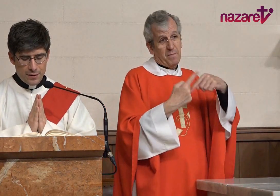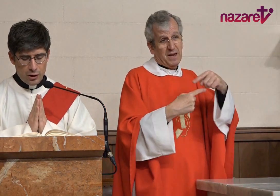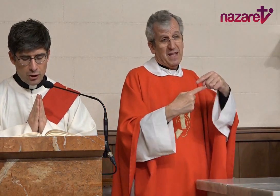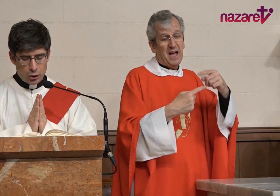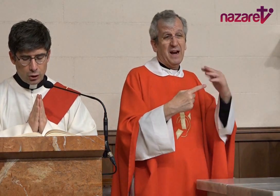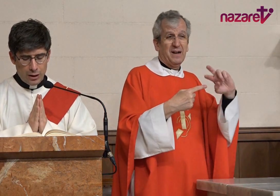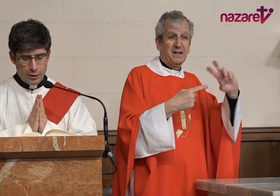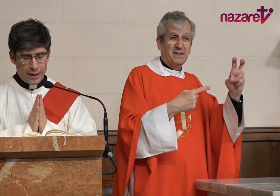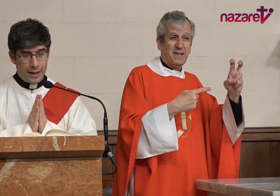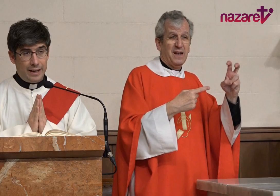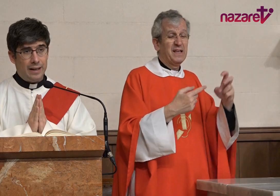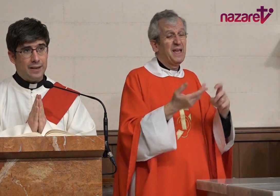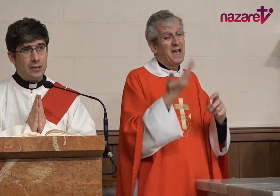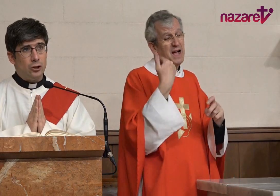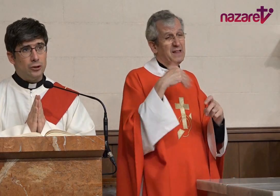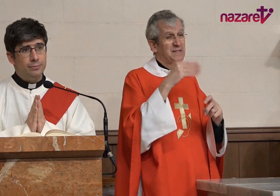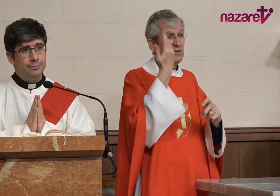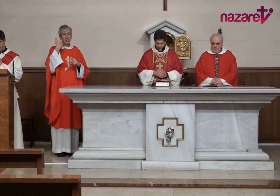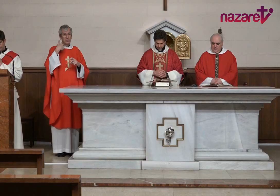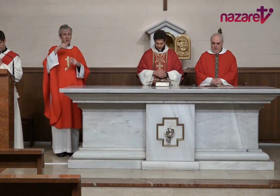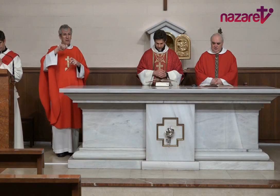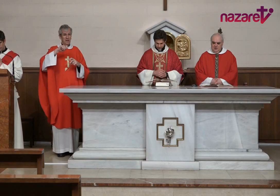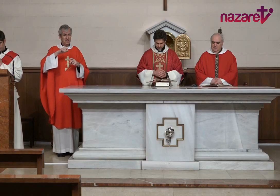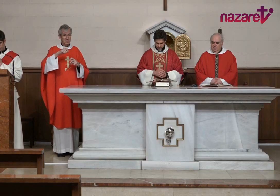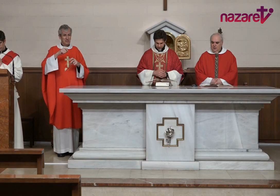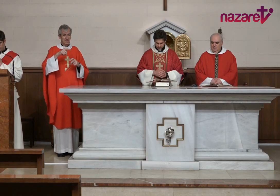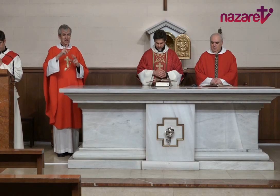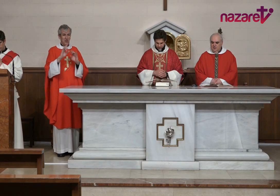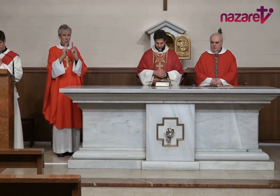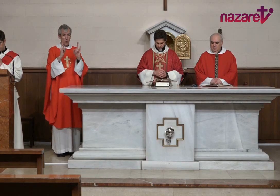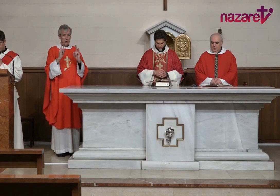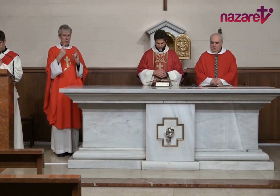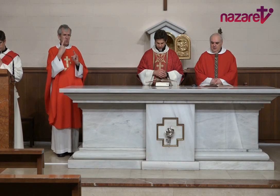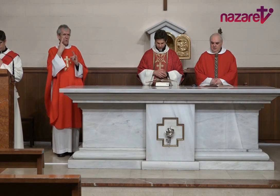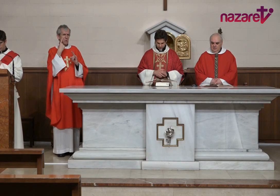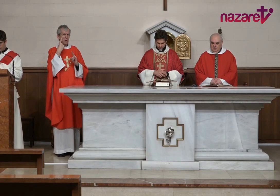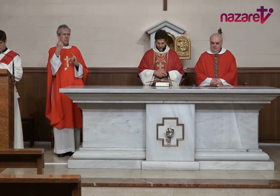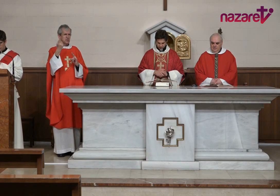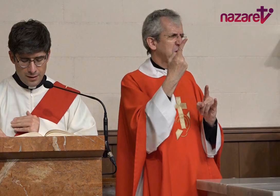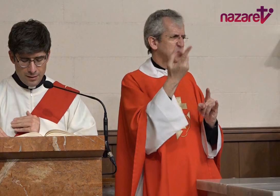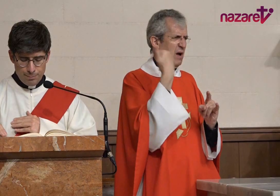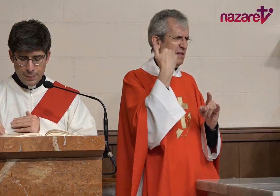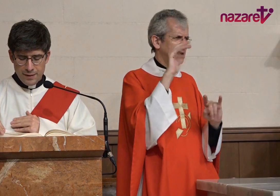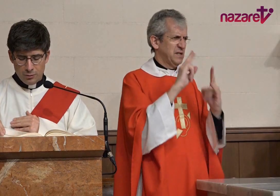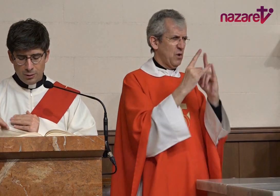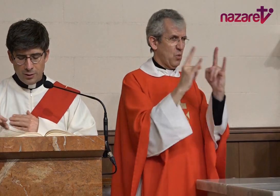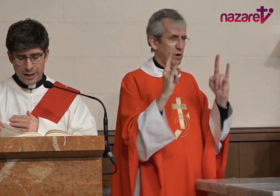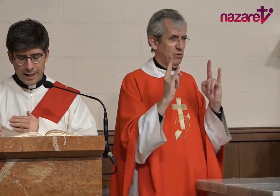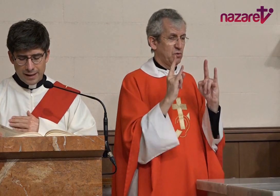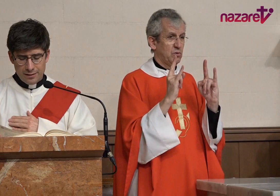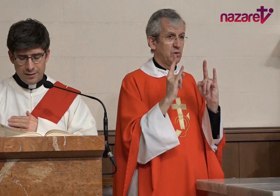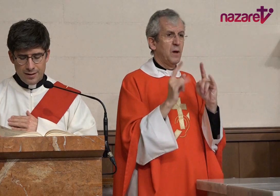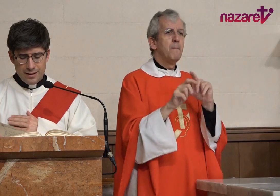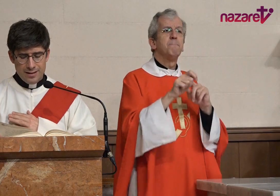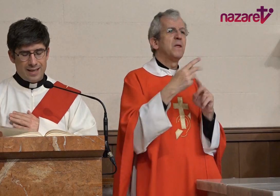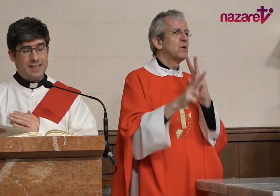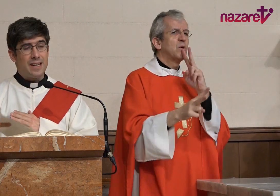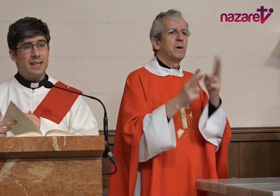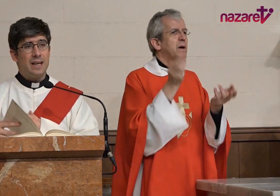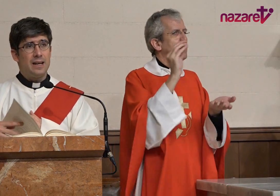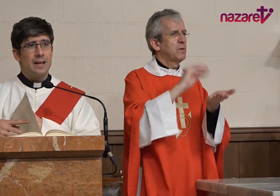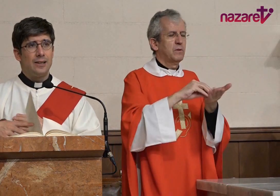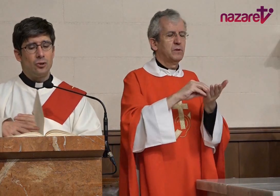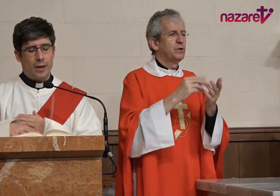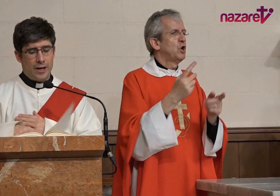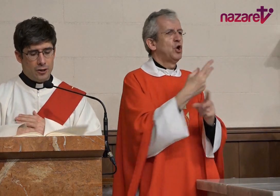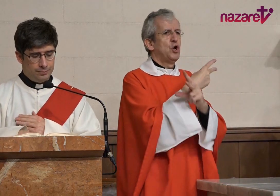quien Pedro le cortó la oreja, le dijo: ¿No te he visto yo en el huerto con él? Pedro volvió a negar y